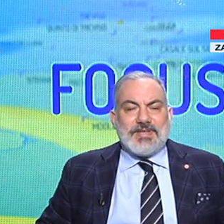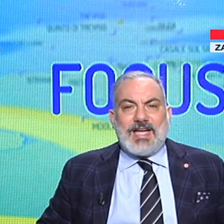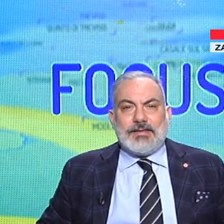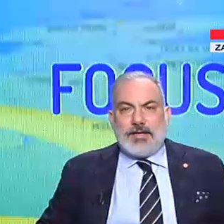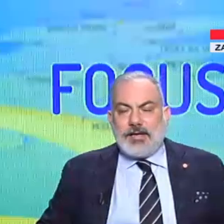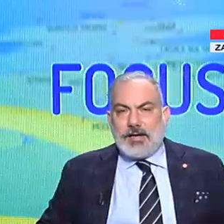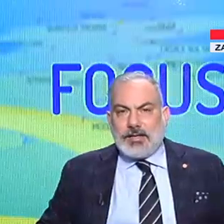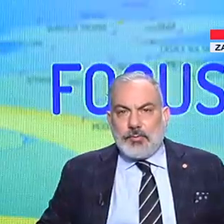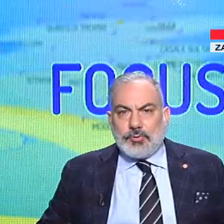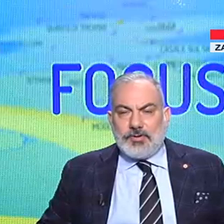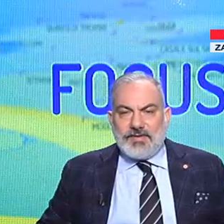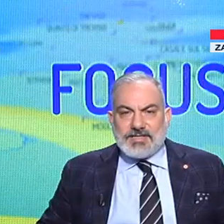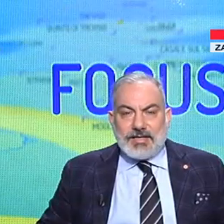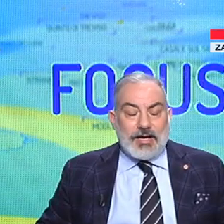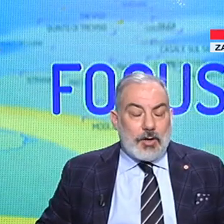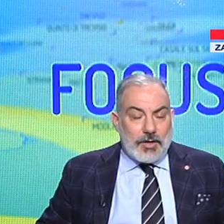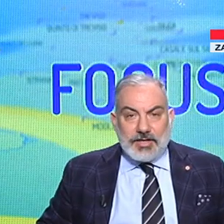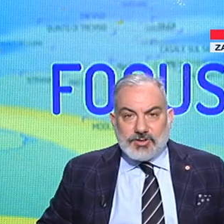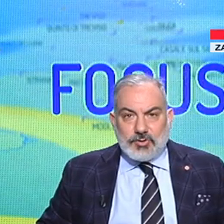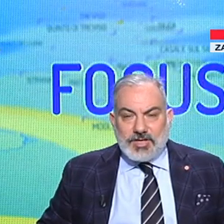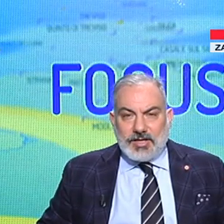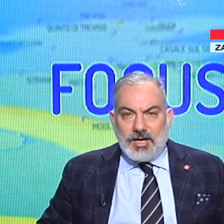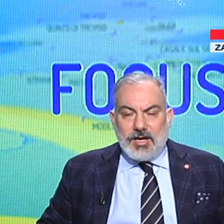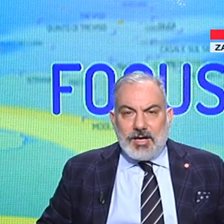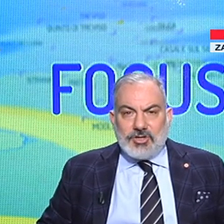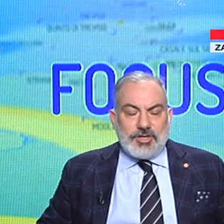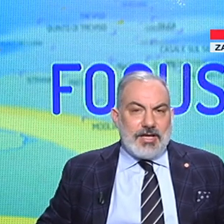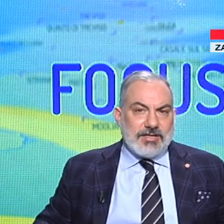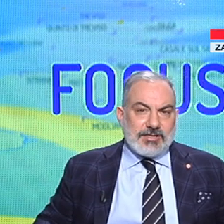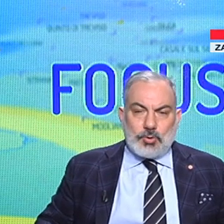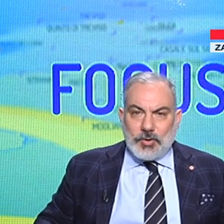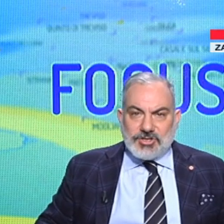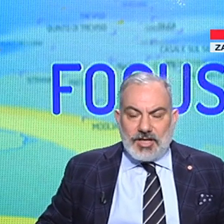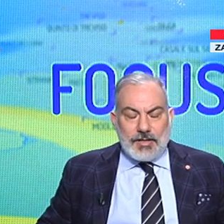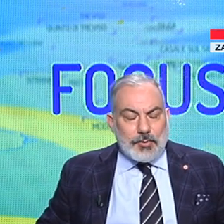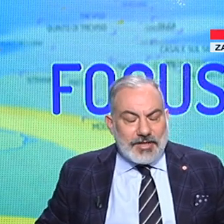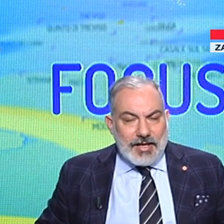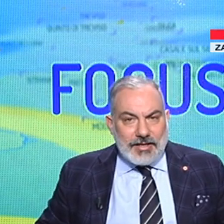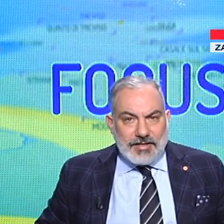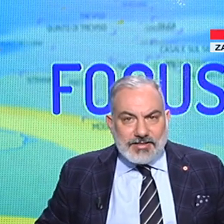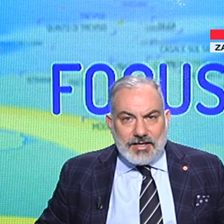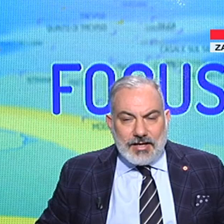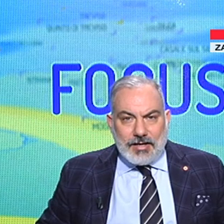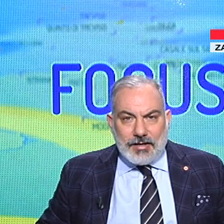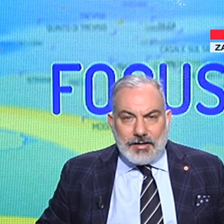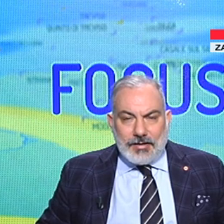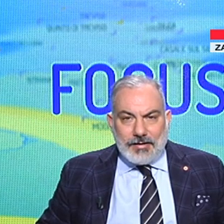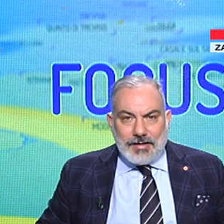molto pesante anche dal punto di vista della cronaca. Ci sono stati incidenti, c'è stato un incidente mortale ieri